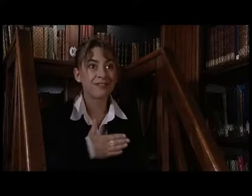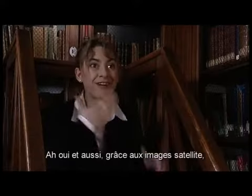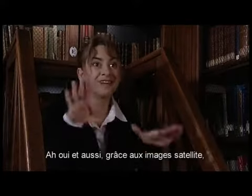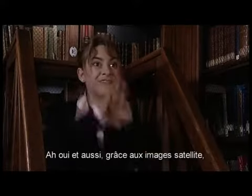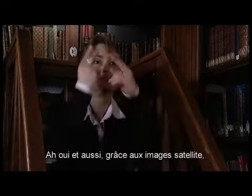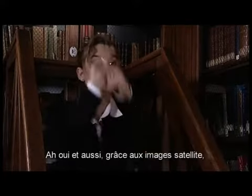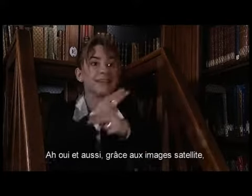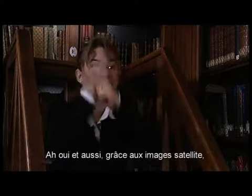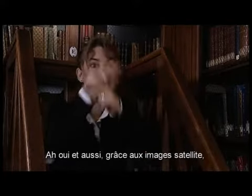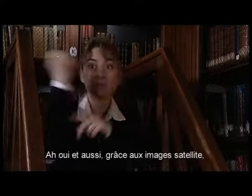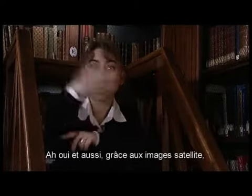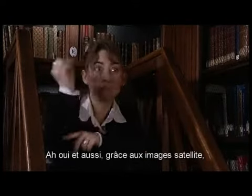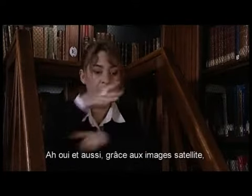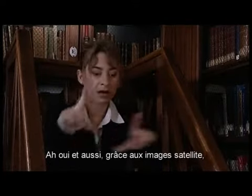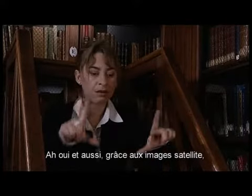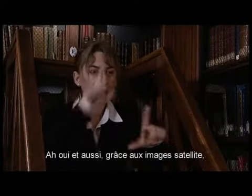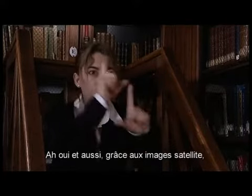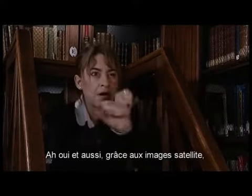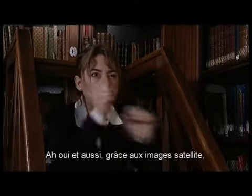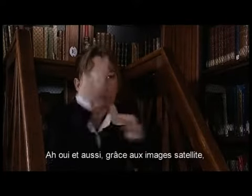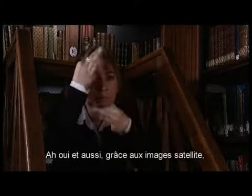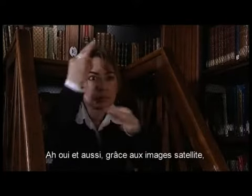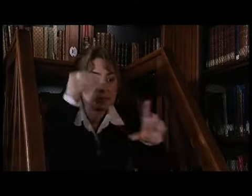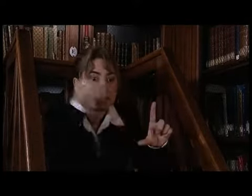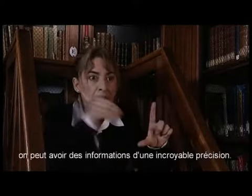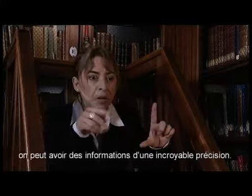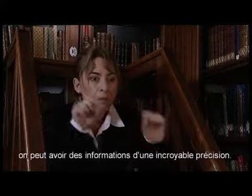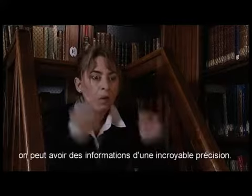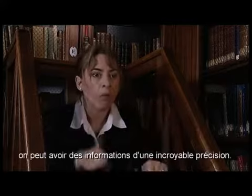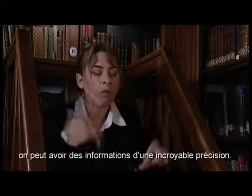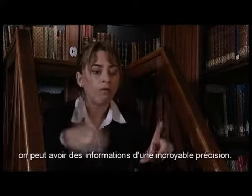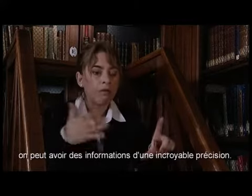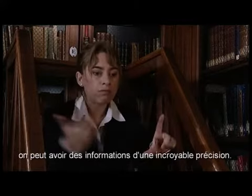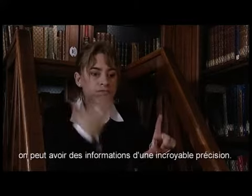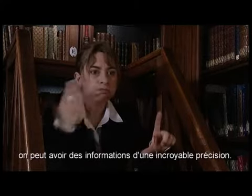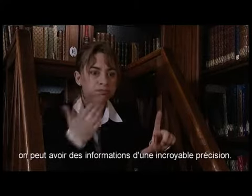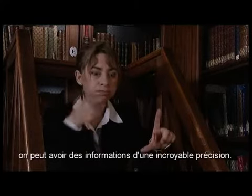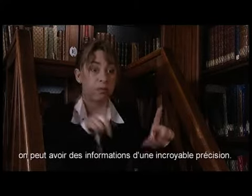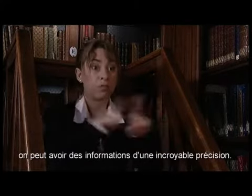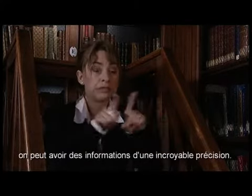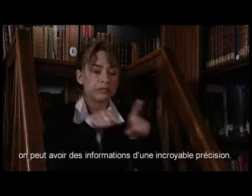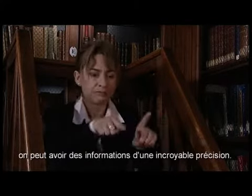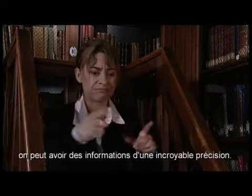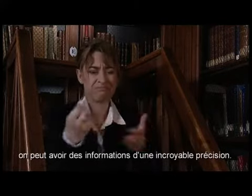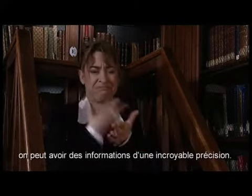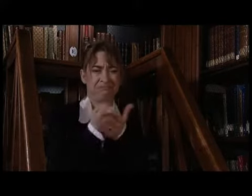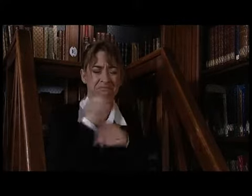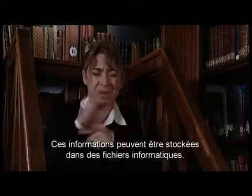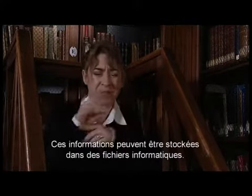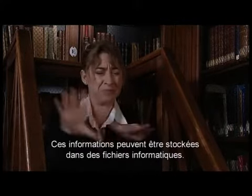Ah oui, et aussi, grâce aux images satellites, on peut avoir des informations d'une incroyable précision. Ces informations peuvent